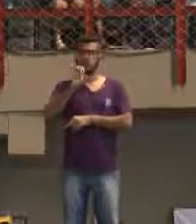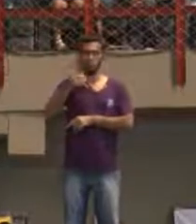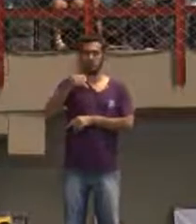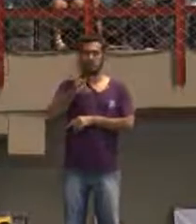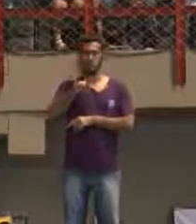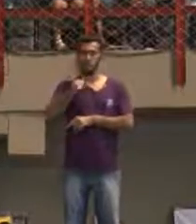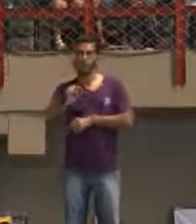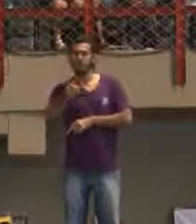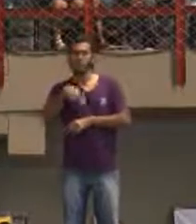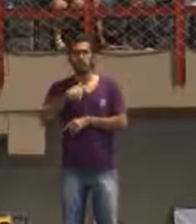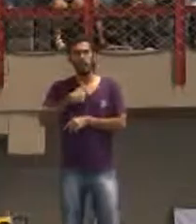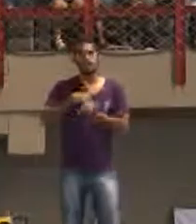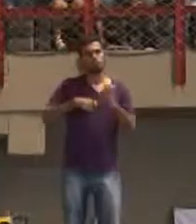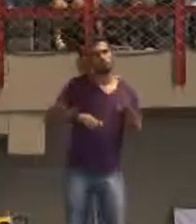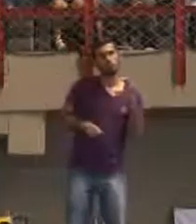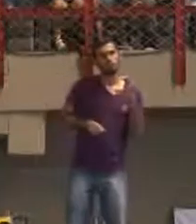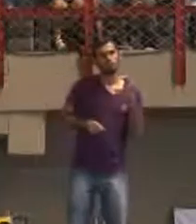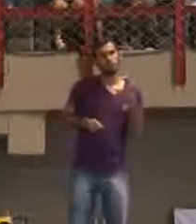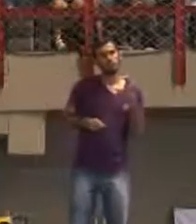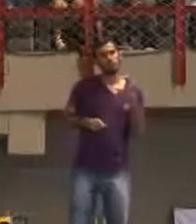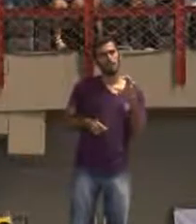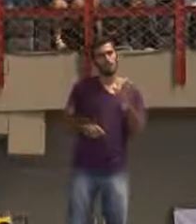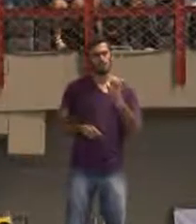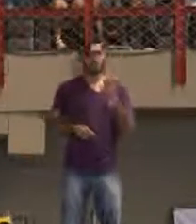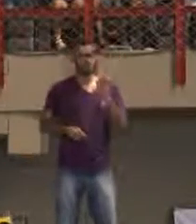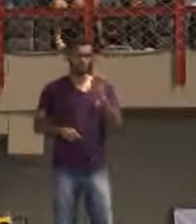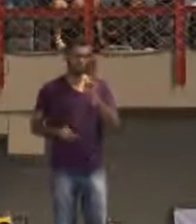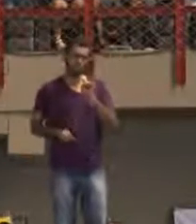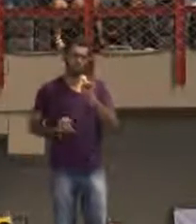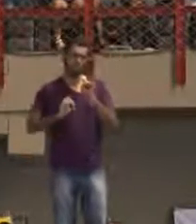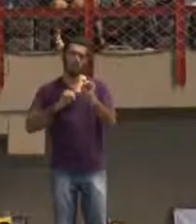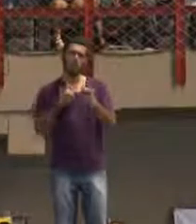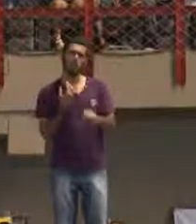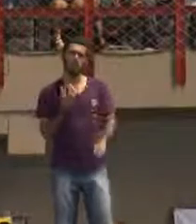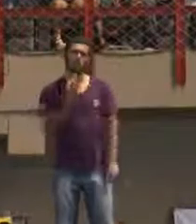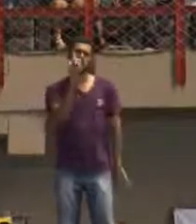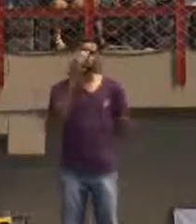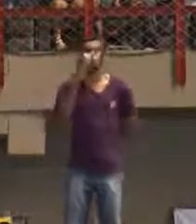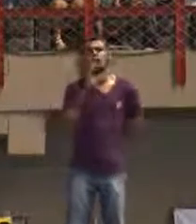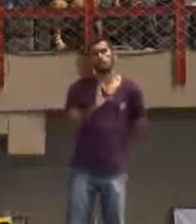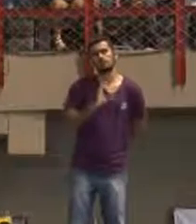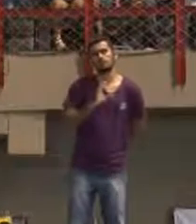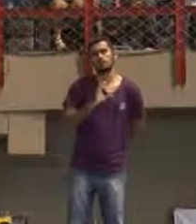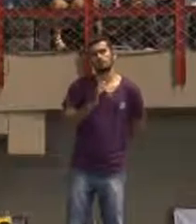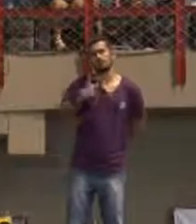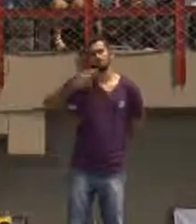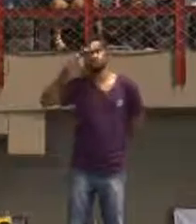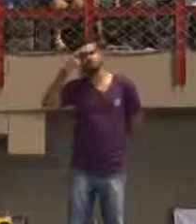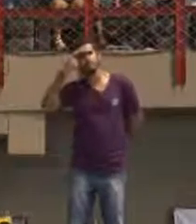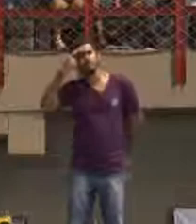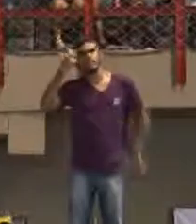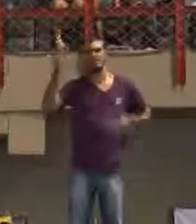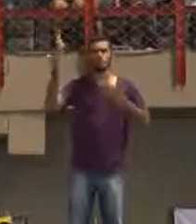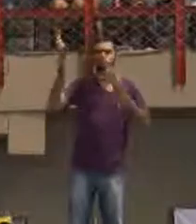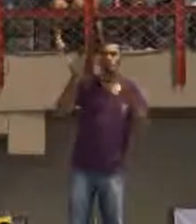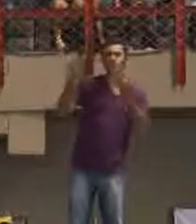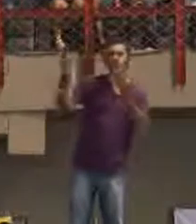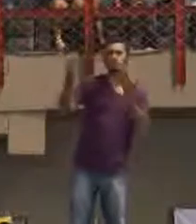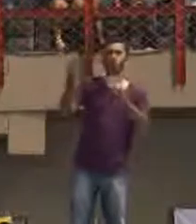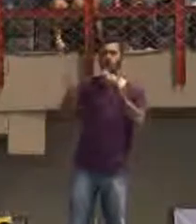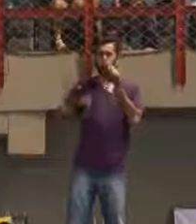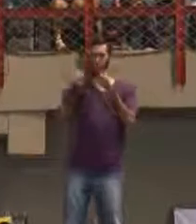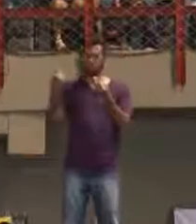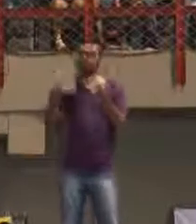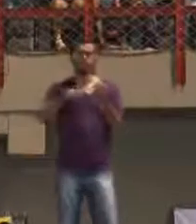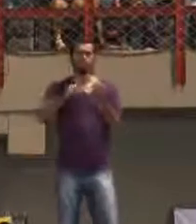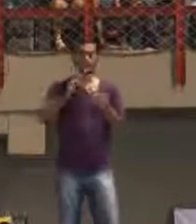um SC, 2 S's ou só um C? Como é que eu faço? Aí você escreve